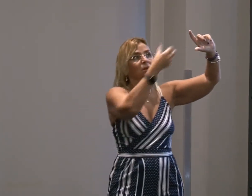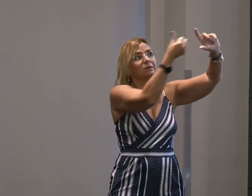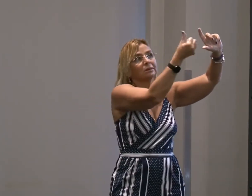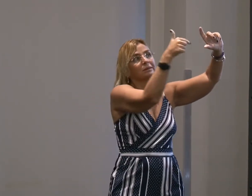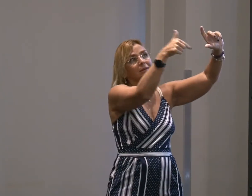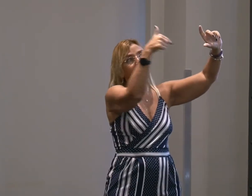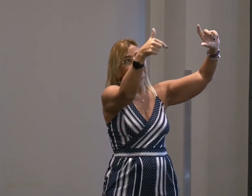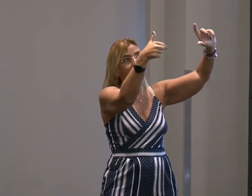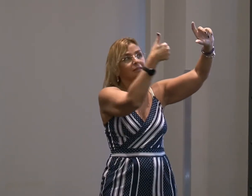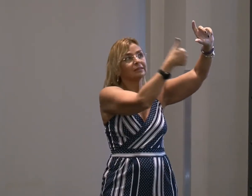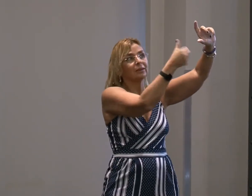pessoas fazendo isso.